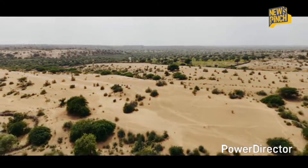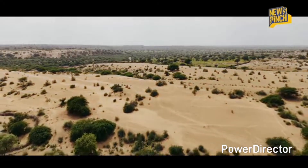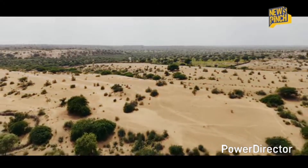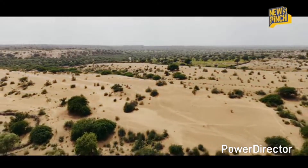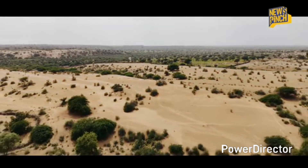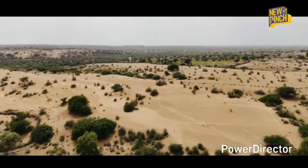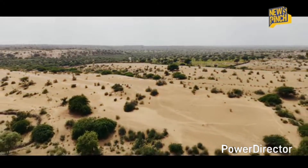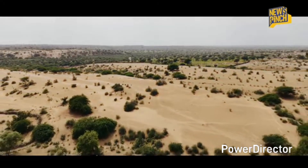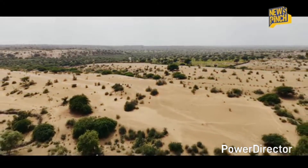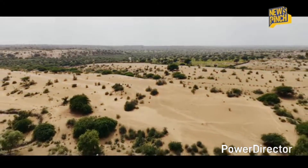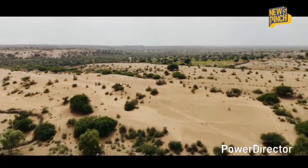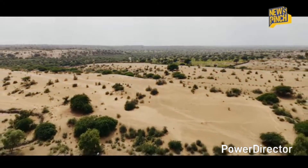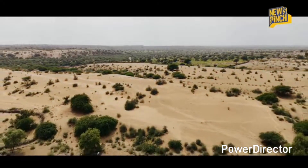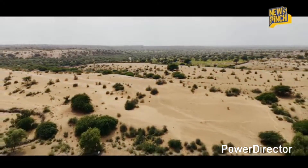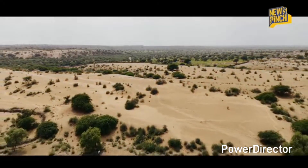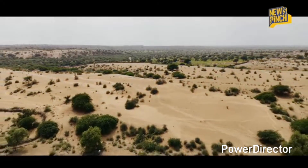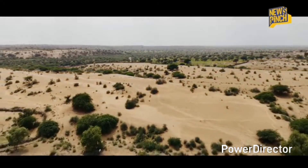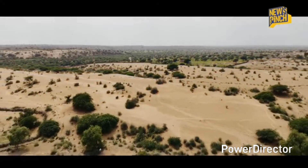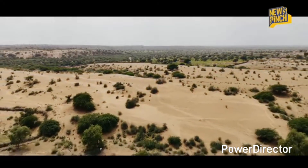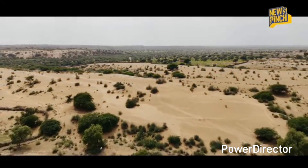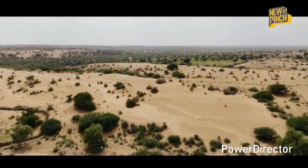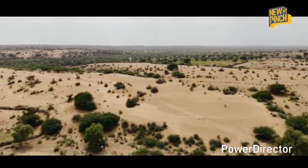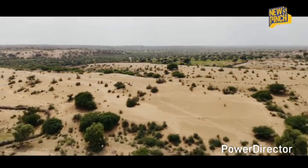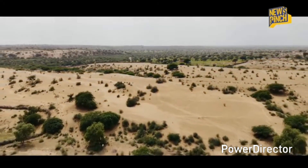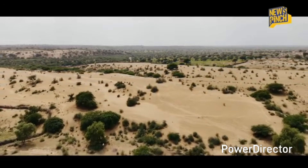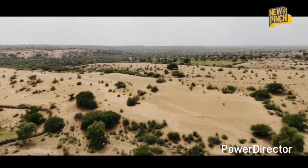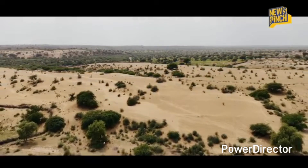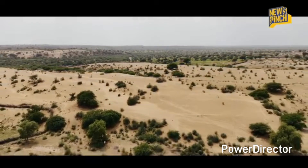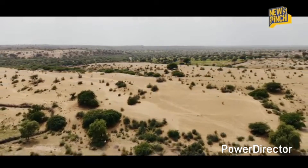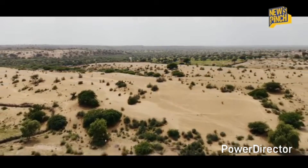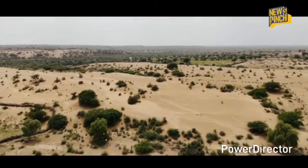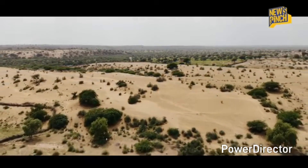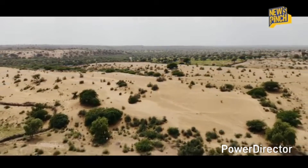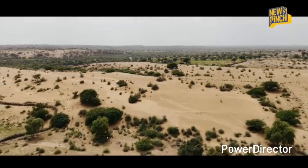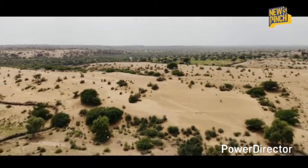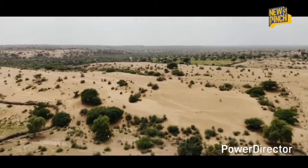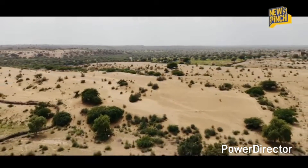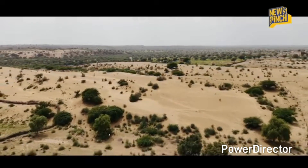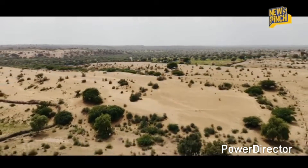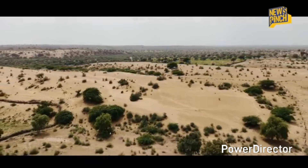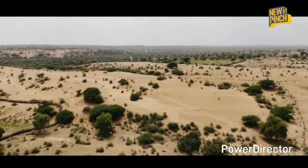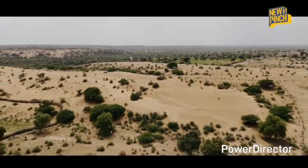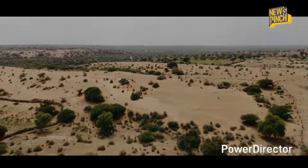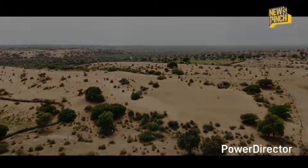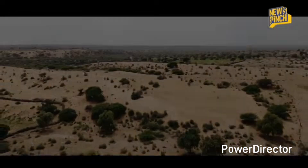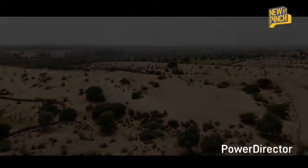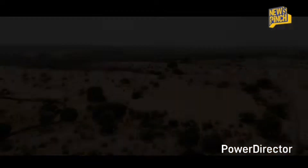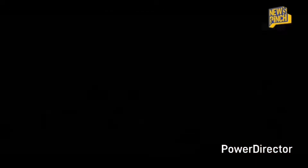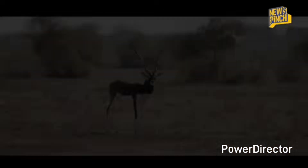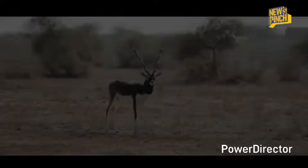सूखावन रूखडार सूखा खेत खलियान,